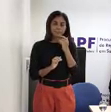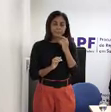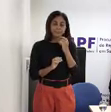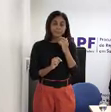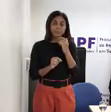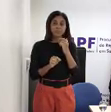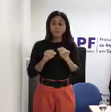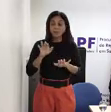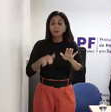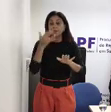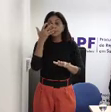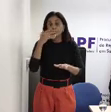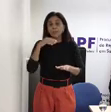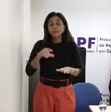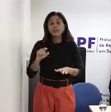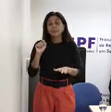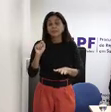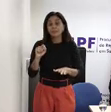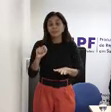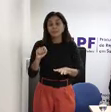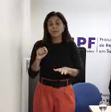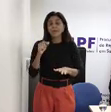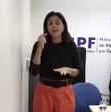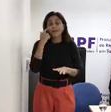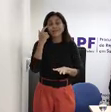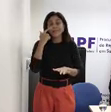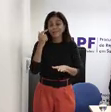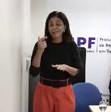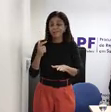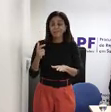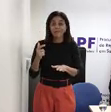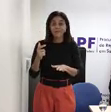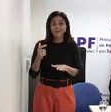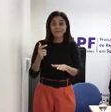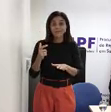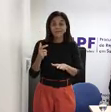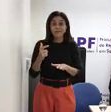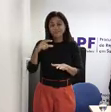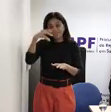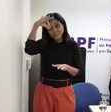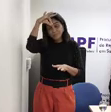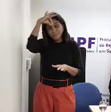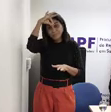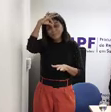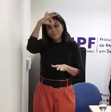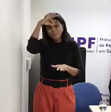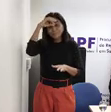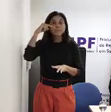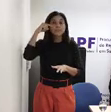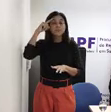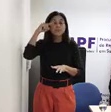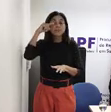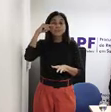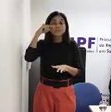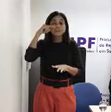vagina aqui acontece o estupro virtual quem não acha que isso aqui tem